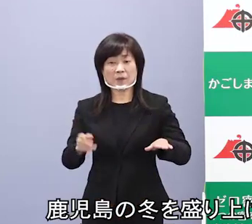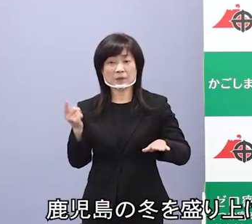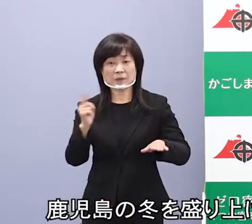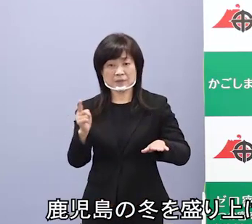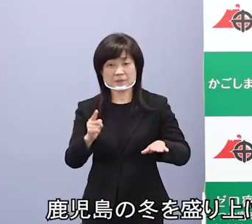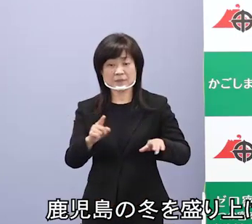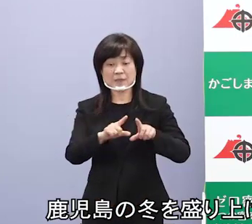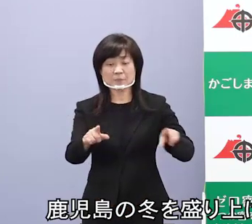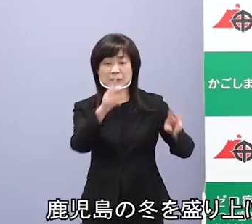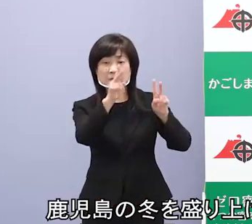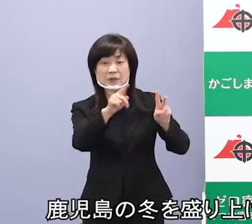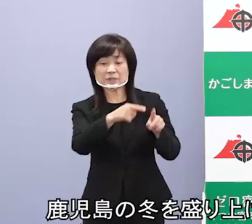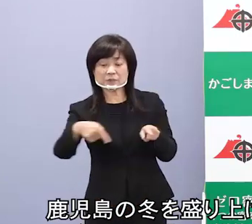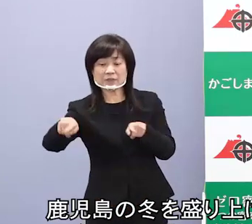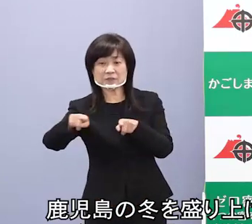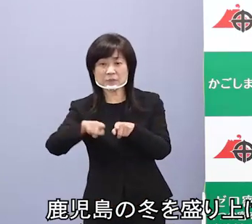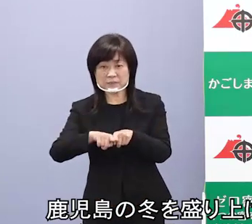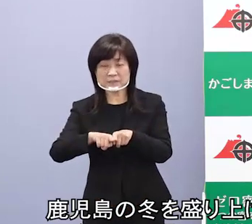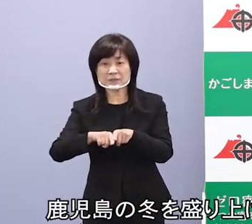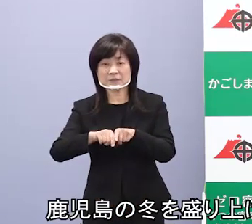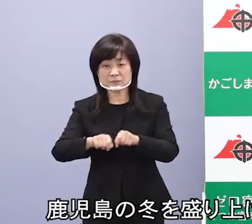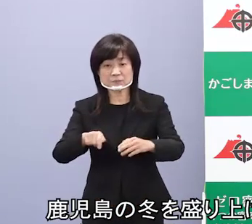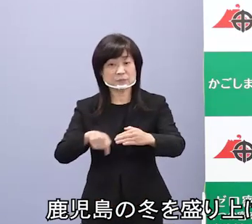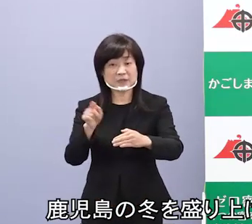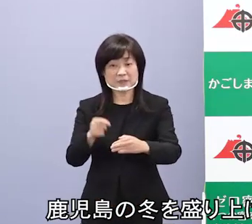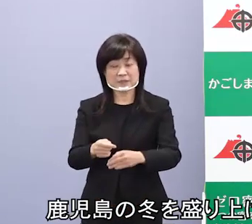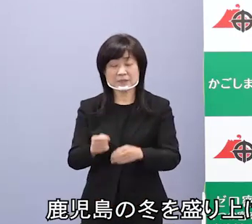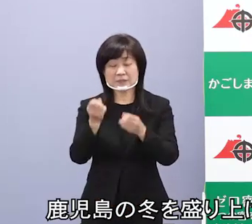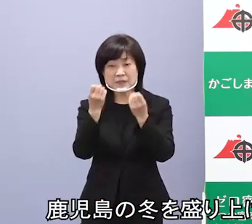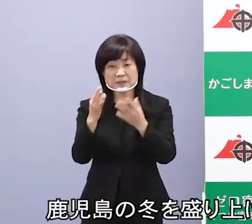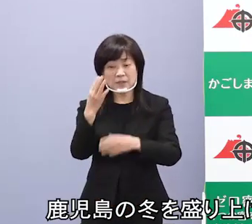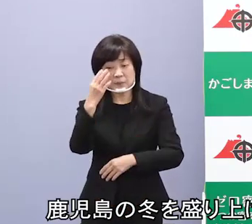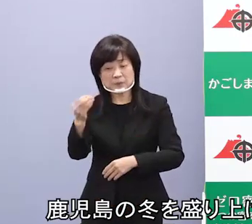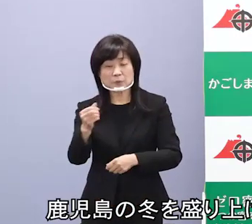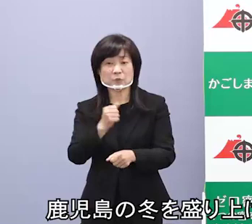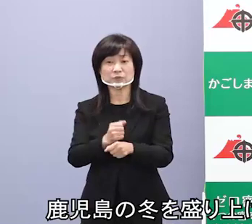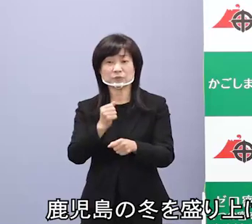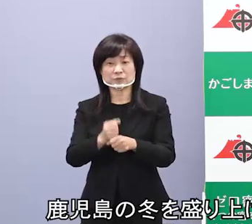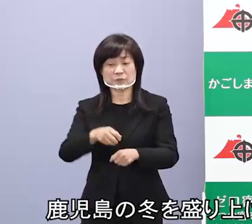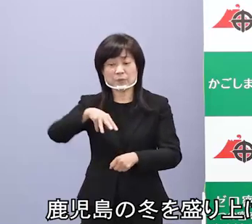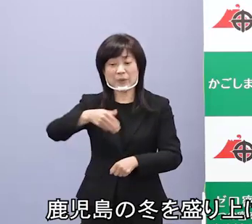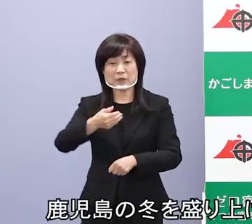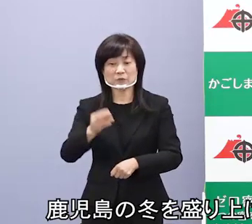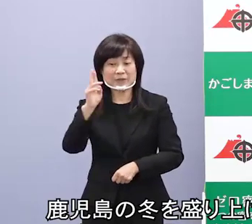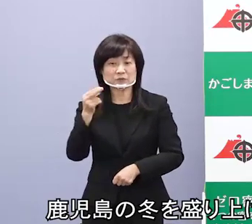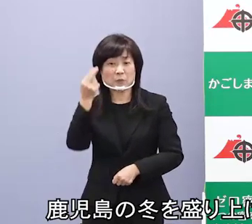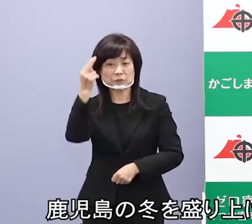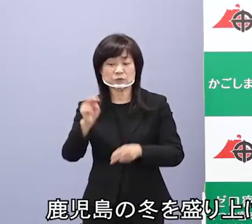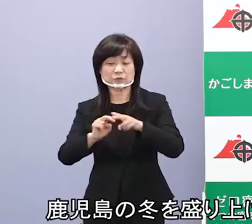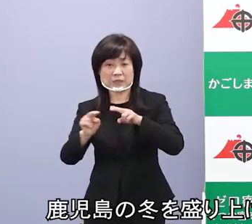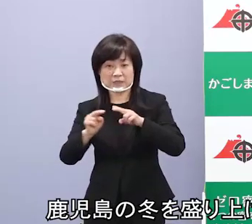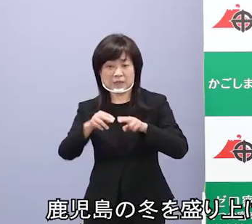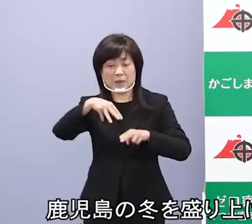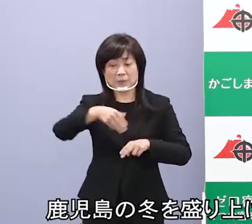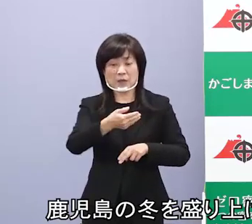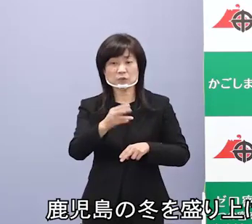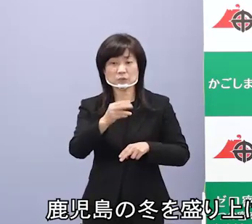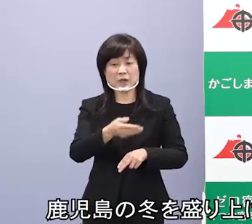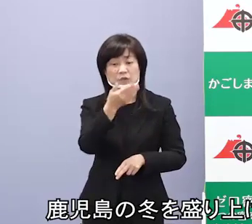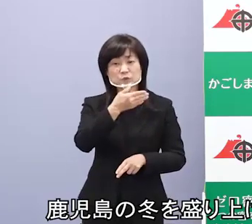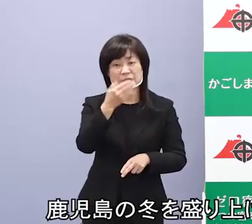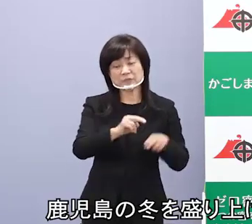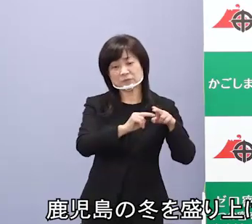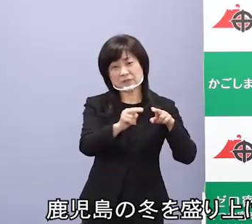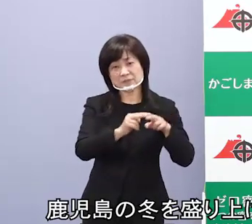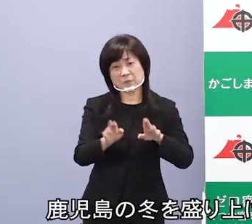間事業者とのコラボ列車により新たな魅力を創出するマグマ焼酎電車とマグマスイーツ電車を運行